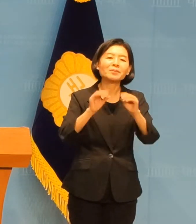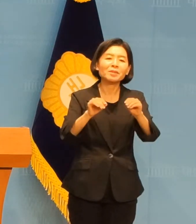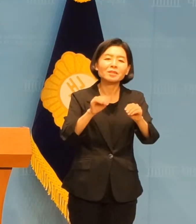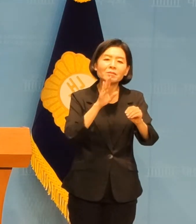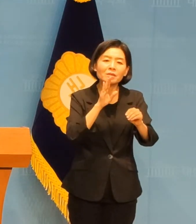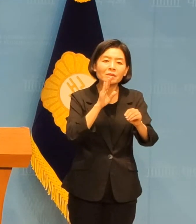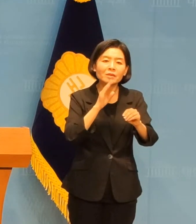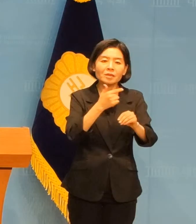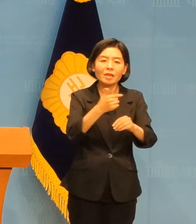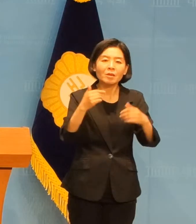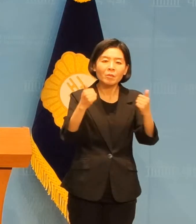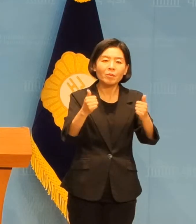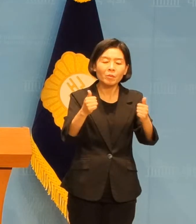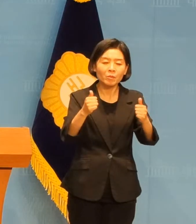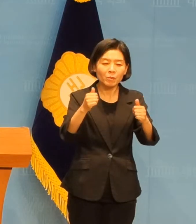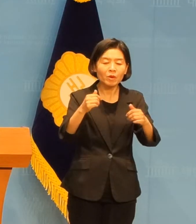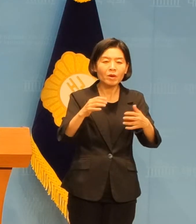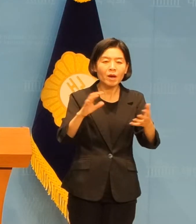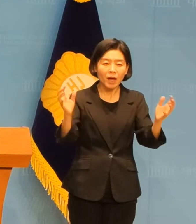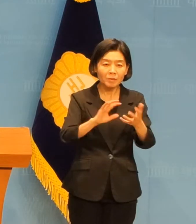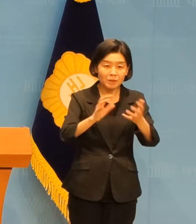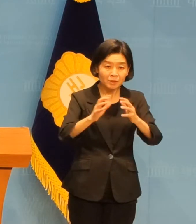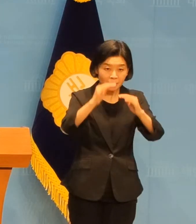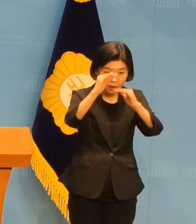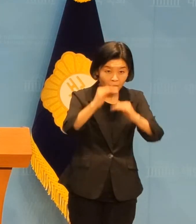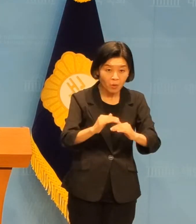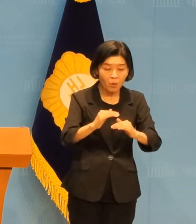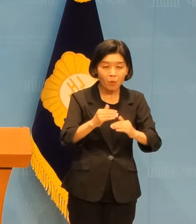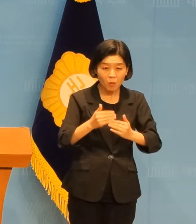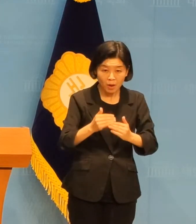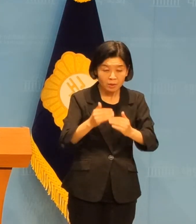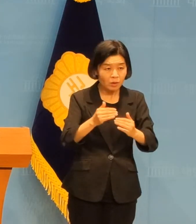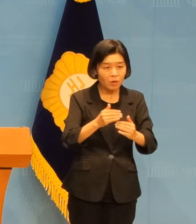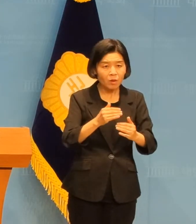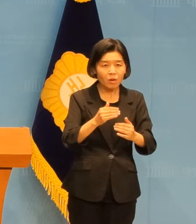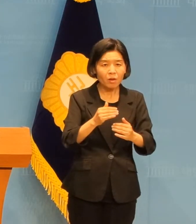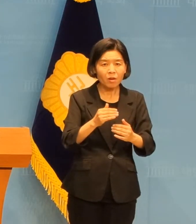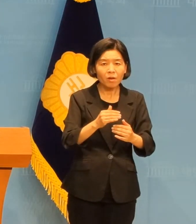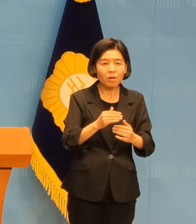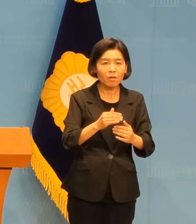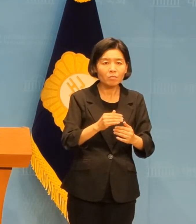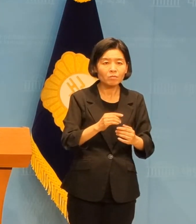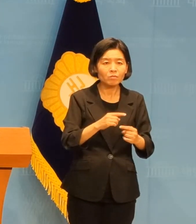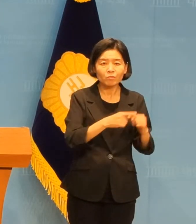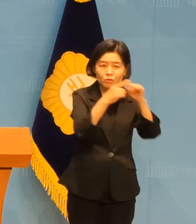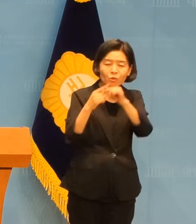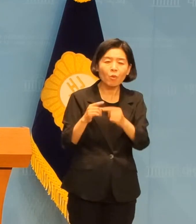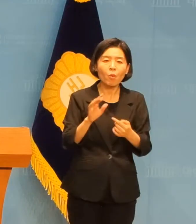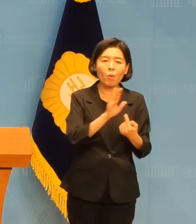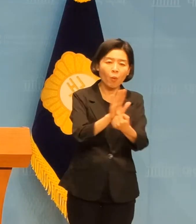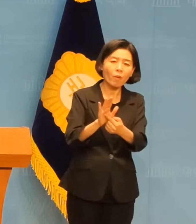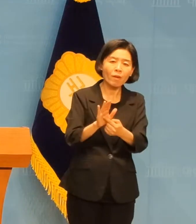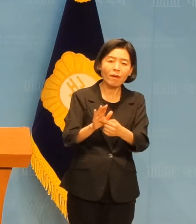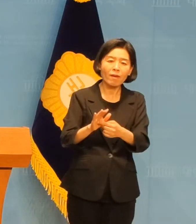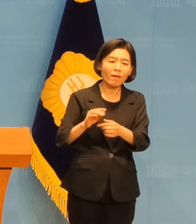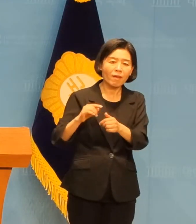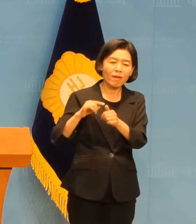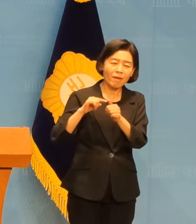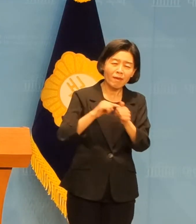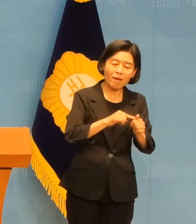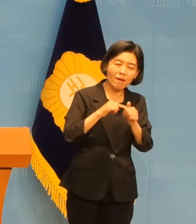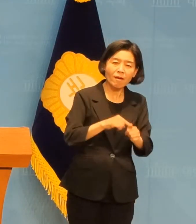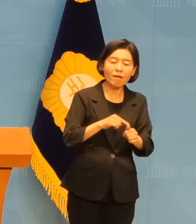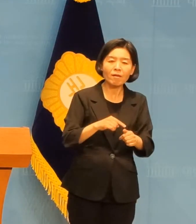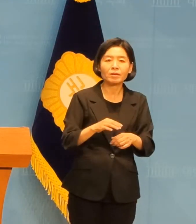합의체 세부 논의 내용과 과정을 막무가내로 공개하라고 요구하며 근거 없는